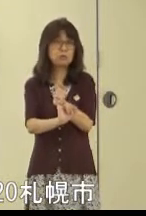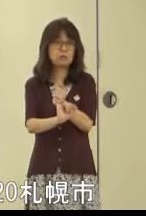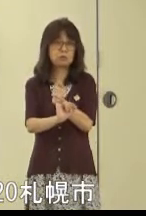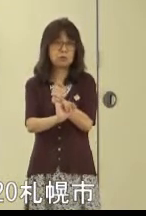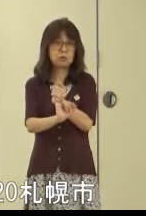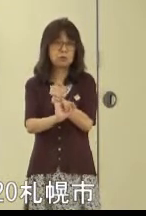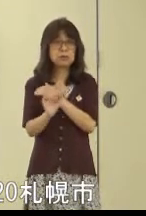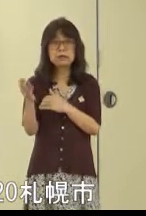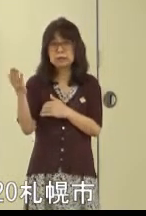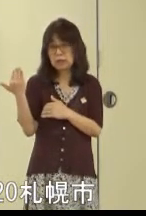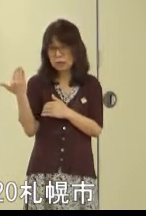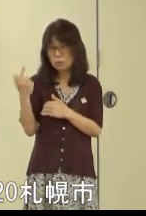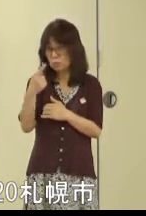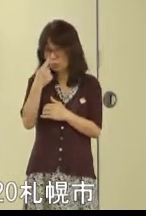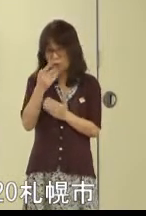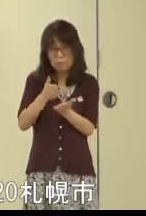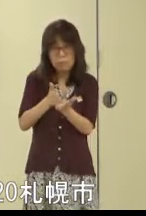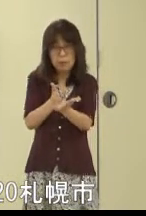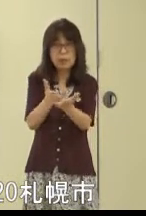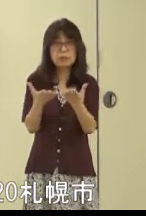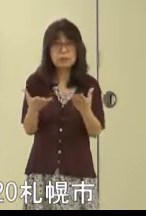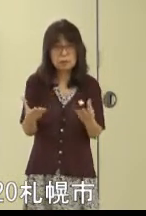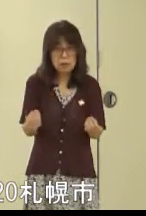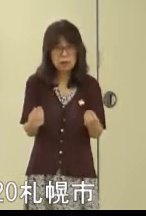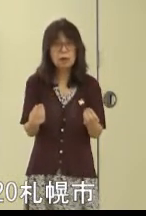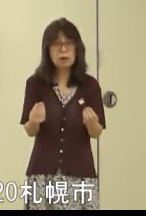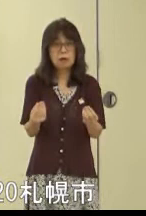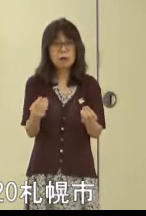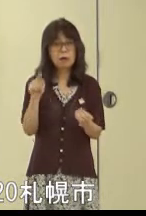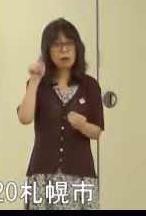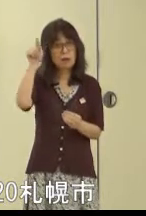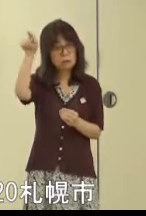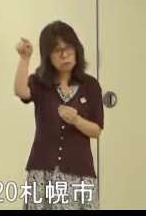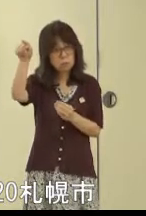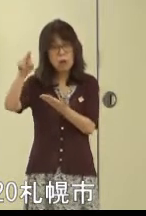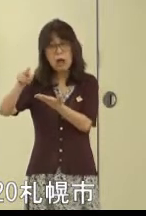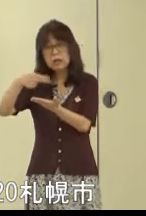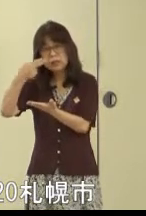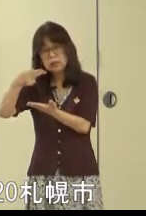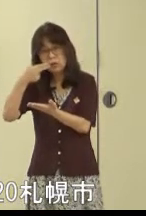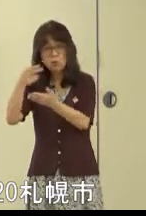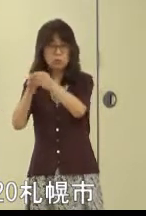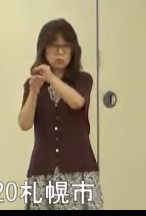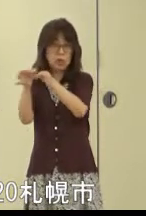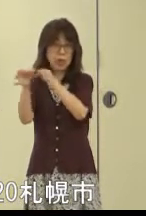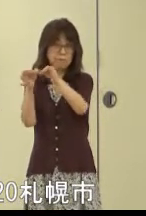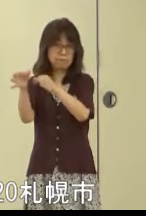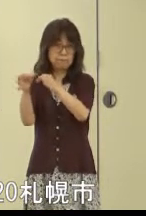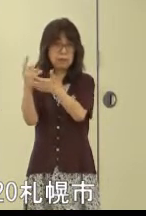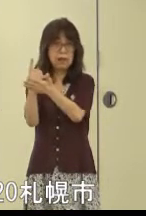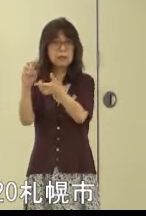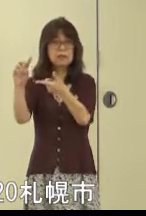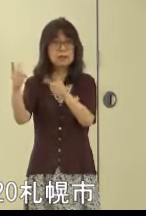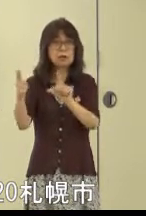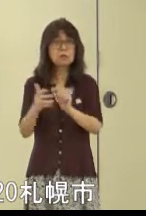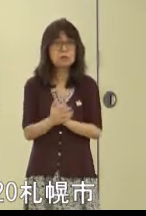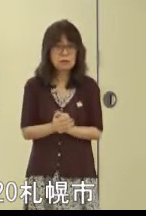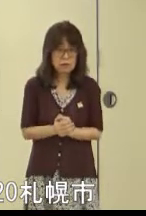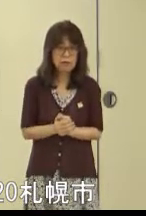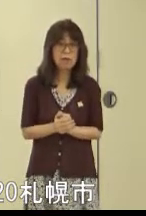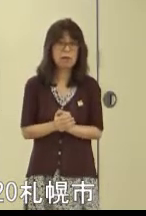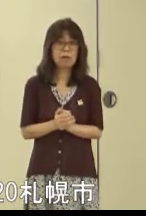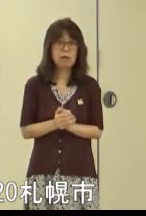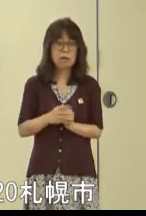も申しましたようにまあ外飲食店でのことということだけではなくて